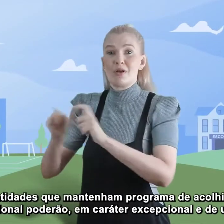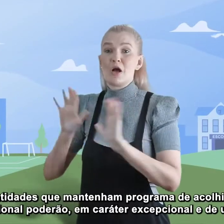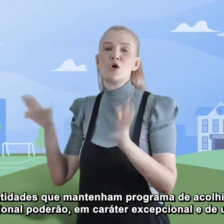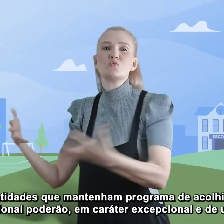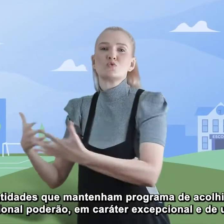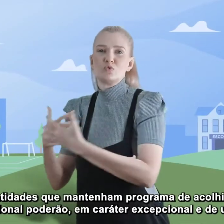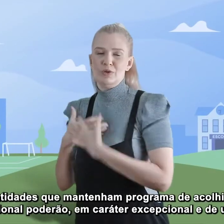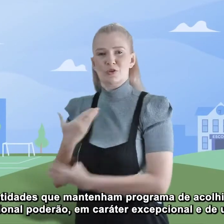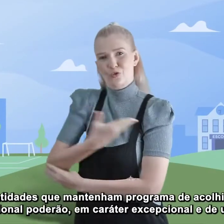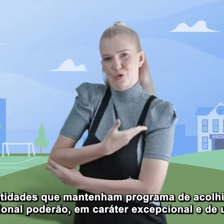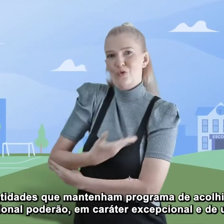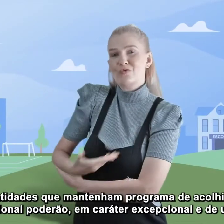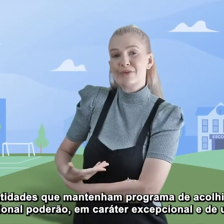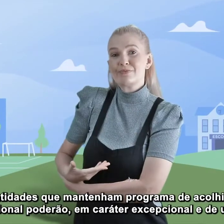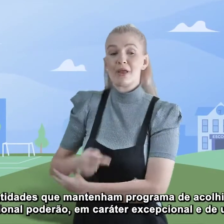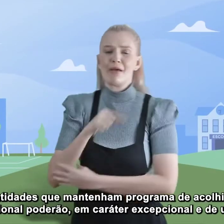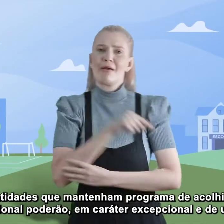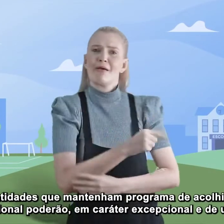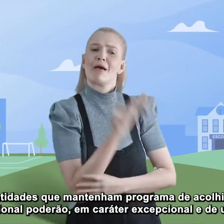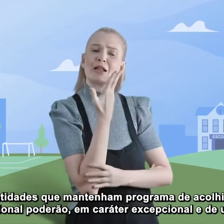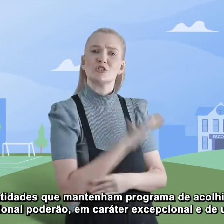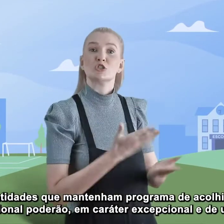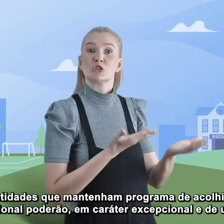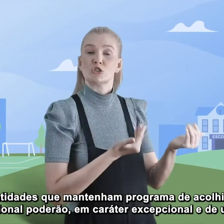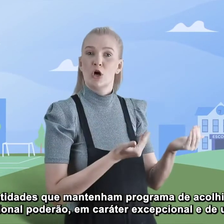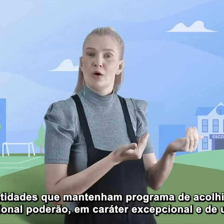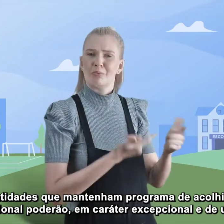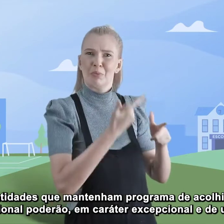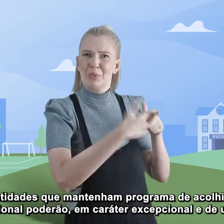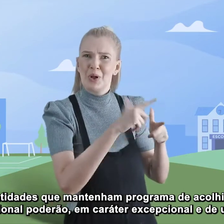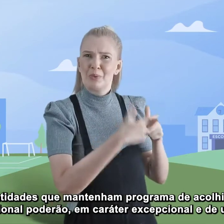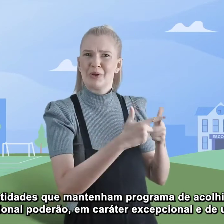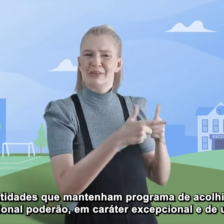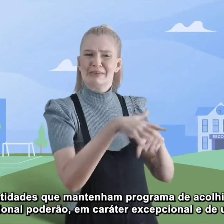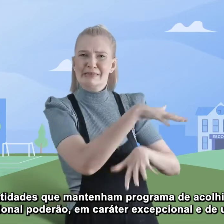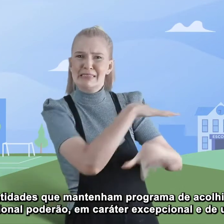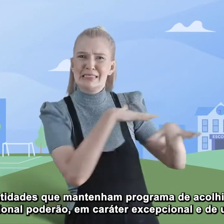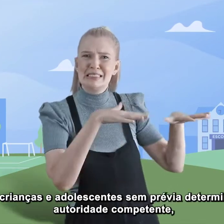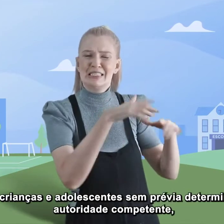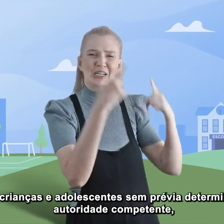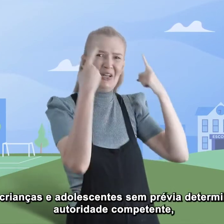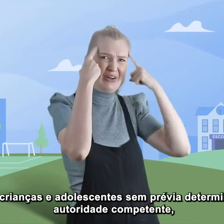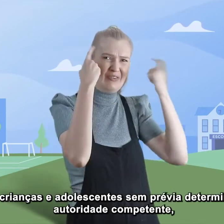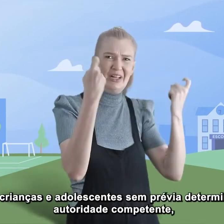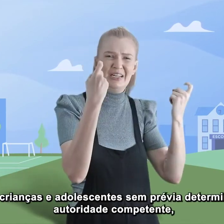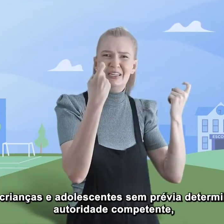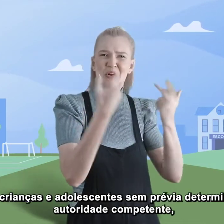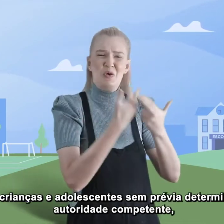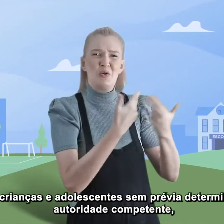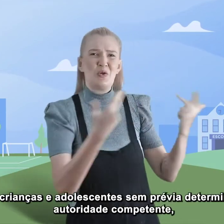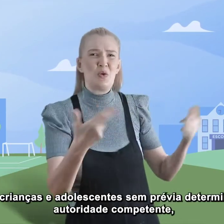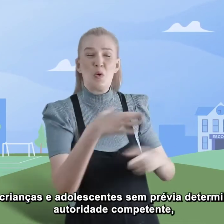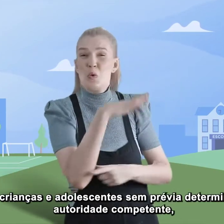acolhimento institucional poderão, em caráter excepcional e de urgência, acolher crianças e adolescentes sem